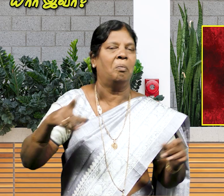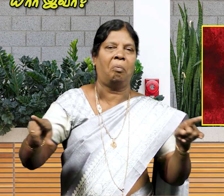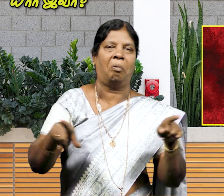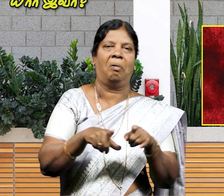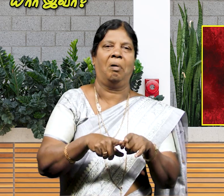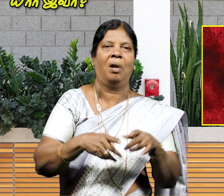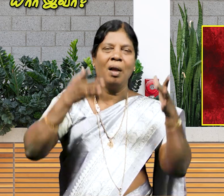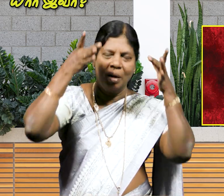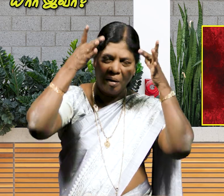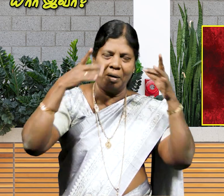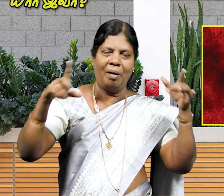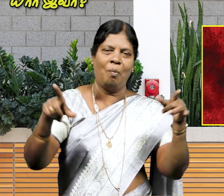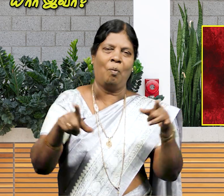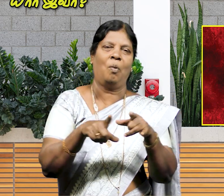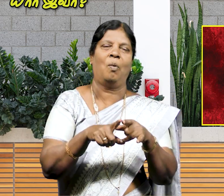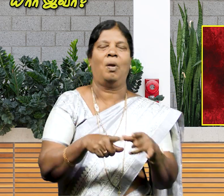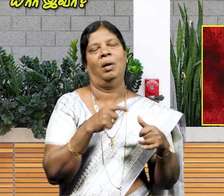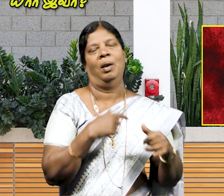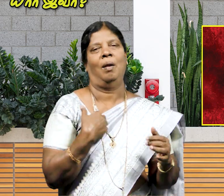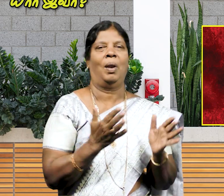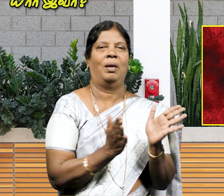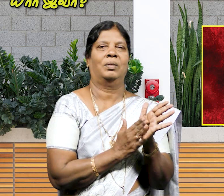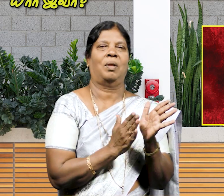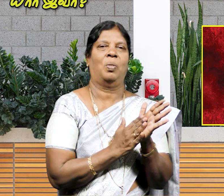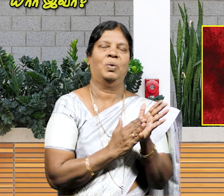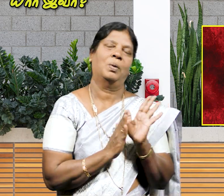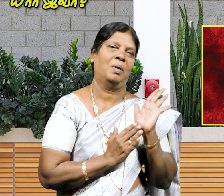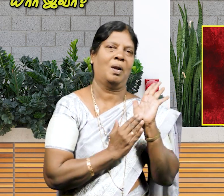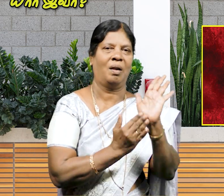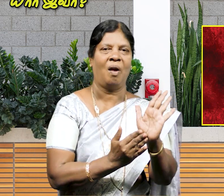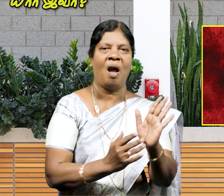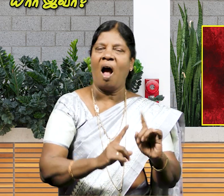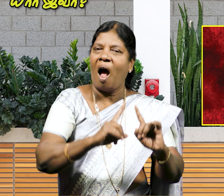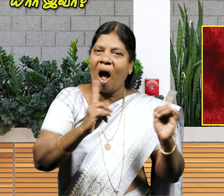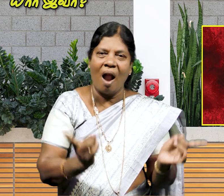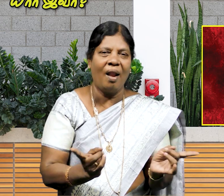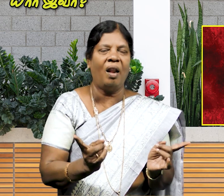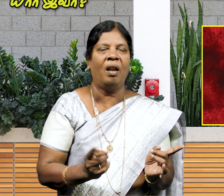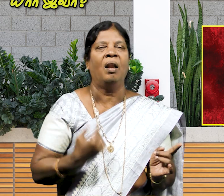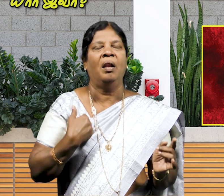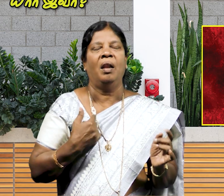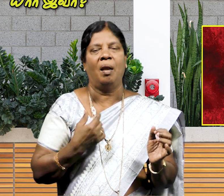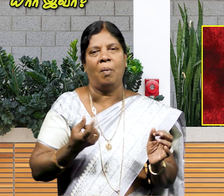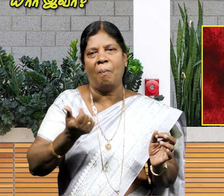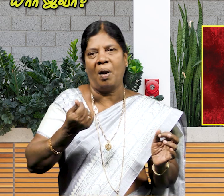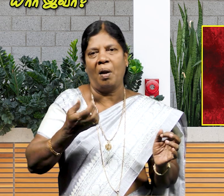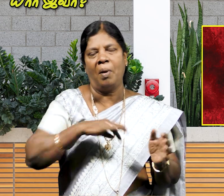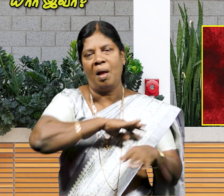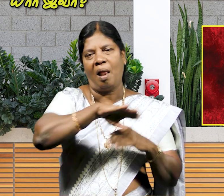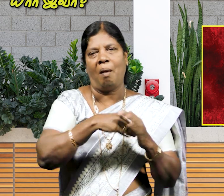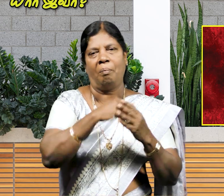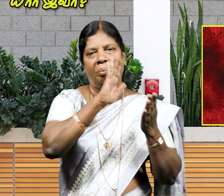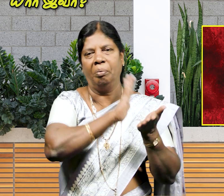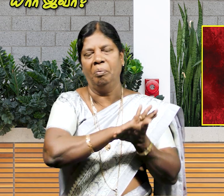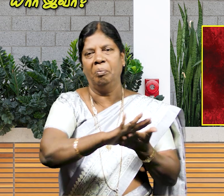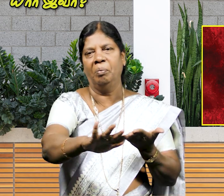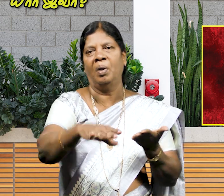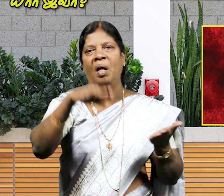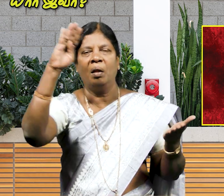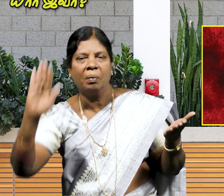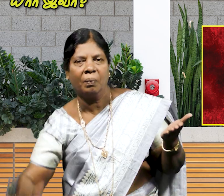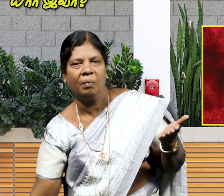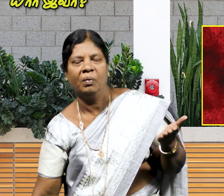மகிழ்வாங்க. ஆனால் நாம் சற்று தாழ்ந்து போகும்போது துரும்பாக தூக்கி